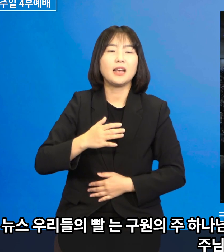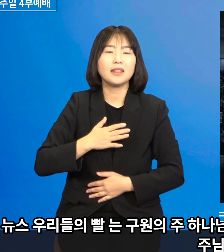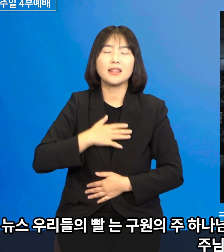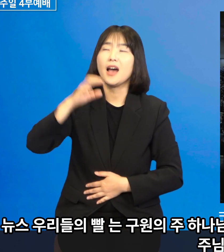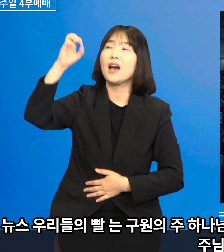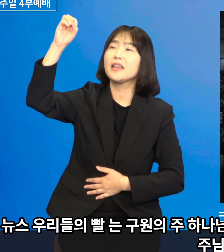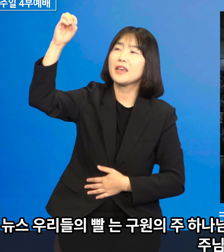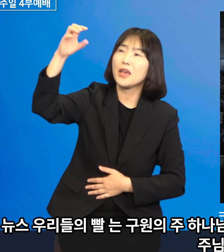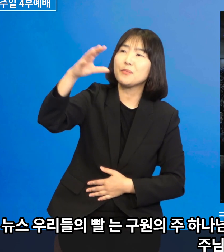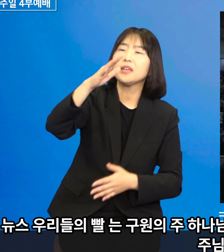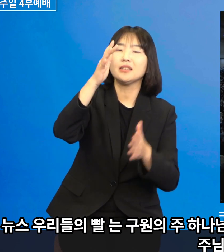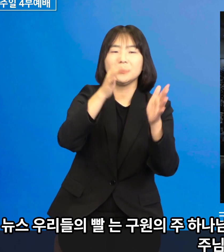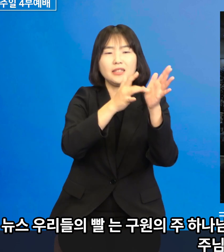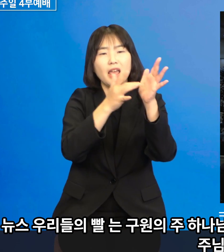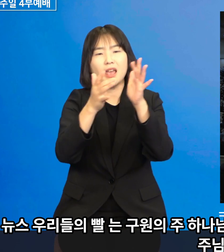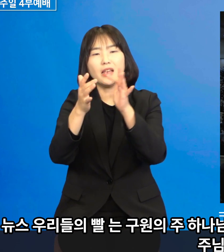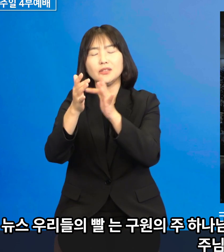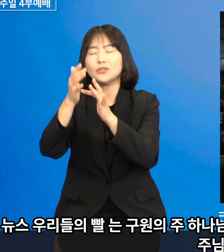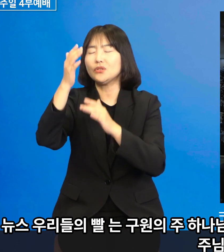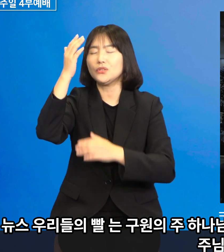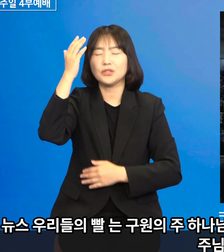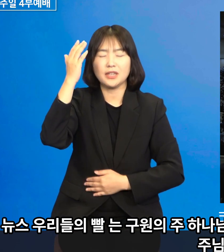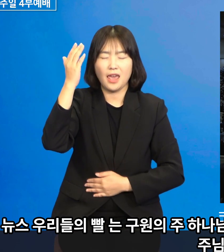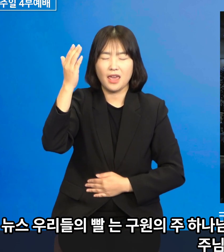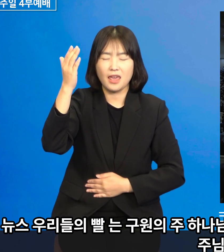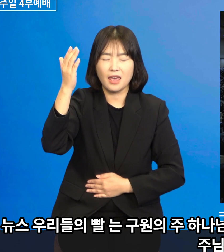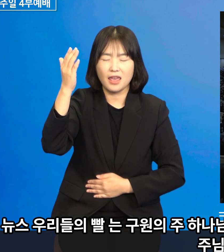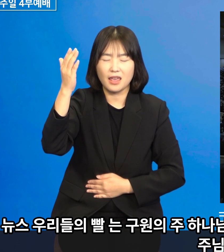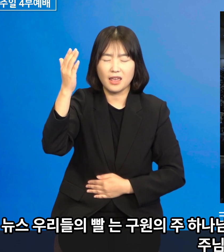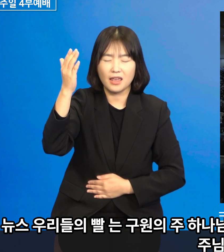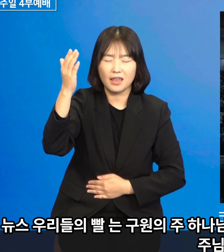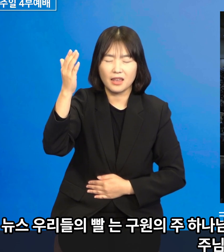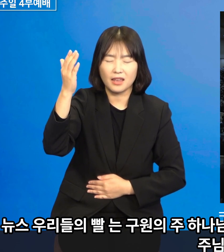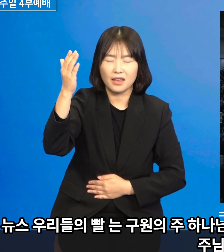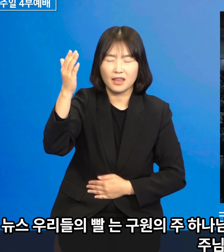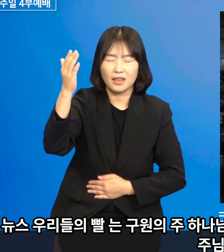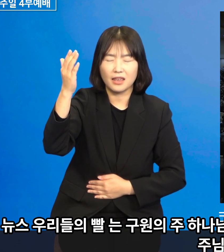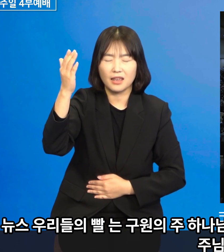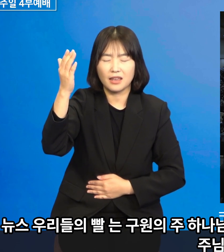영원한 나의 빛 예수께.